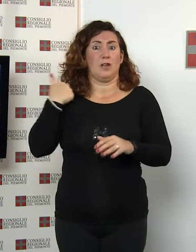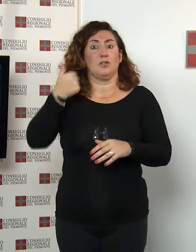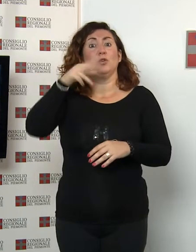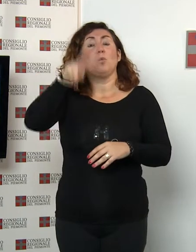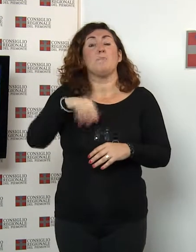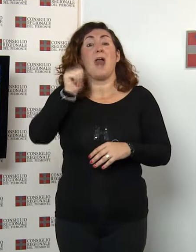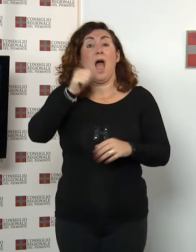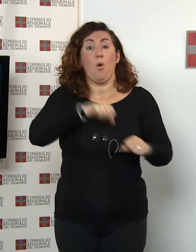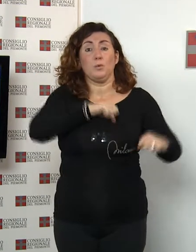regionale